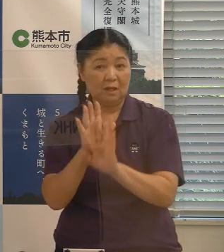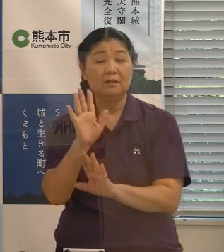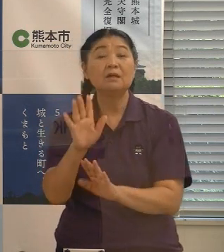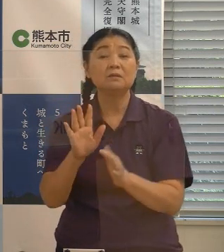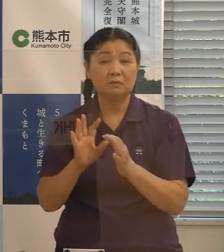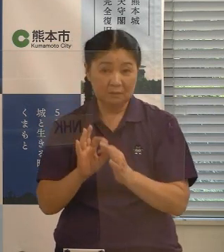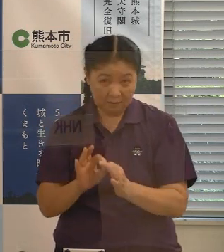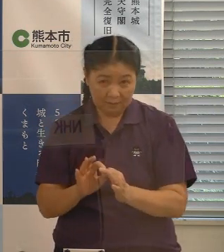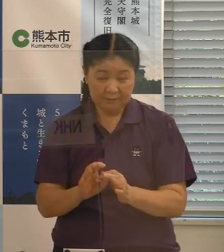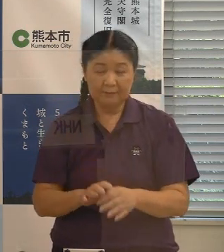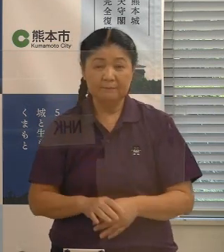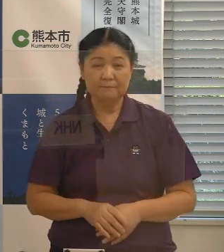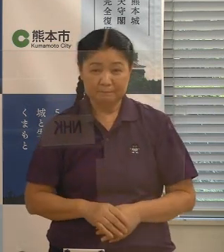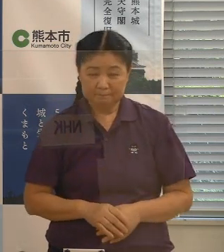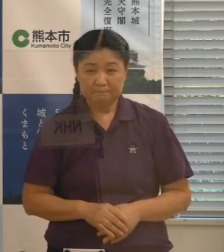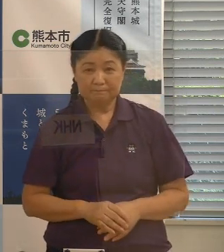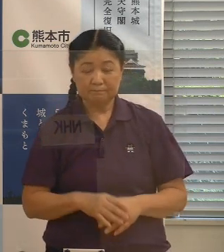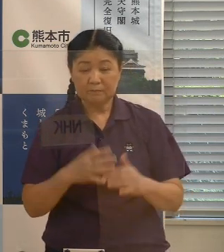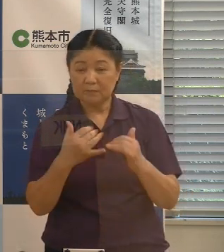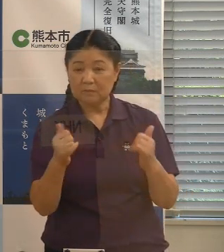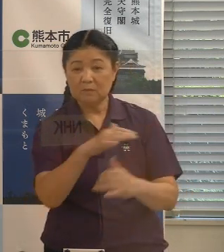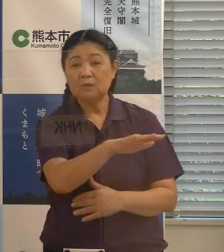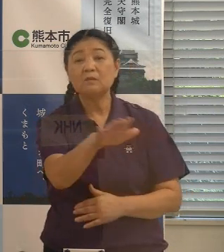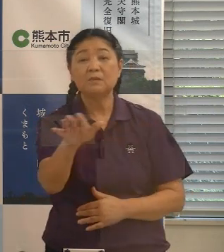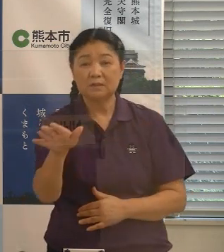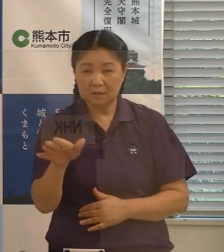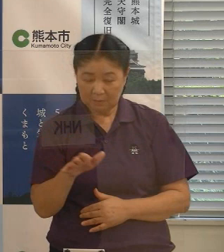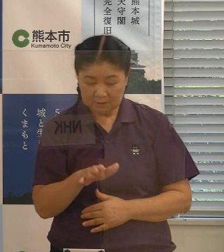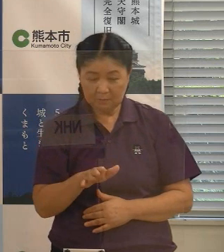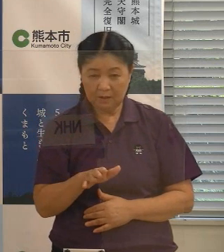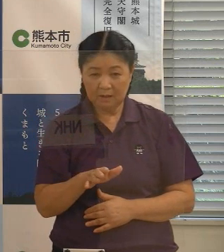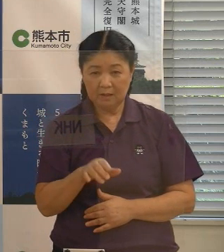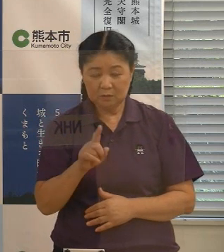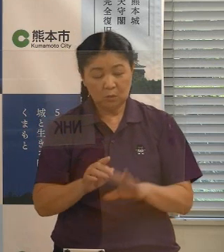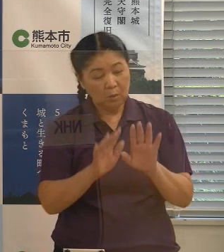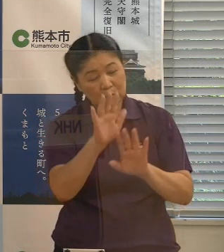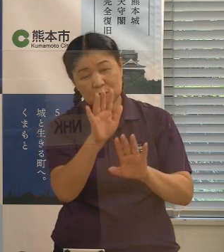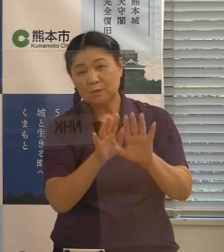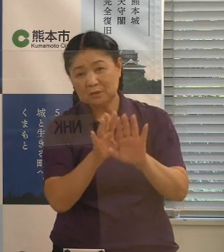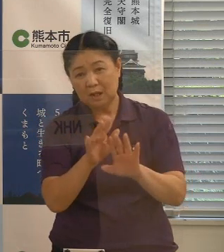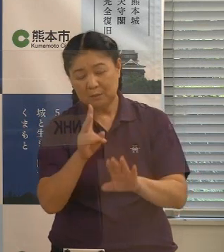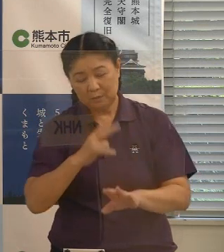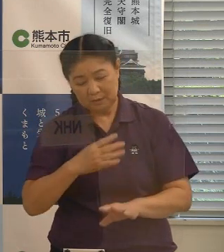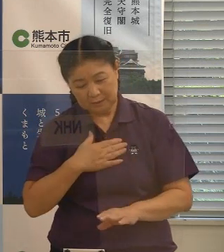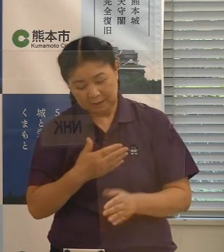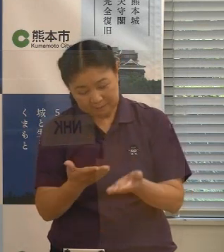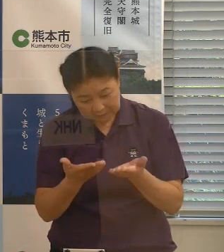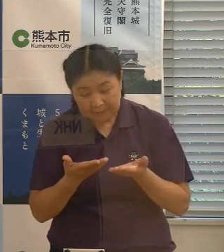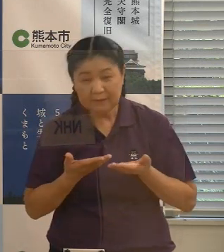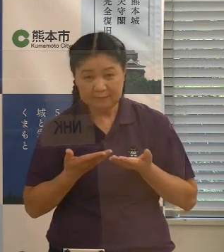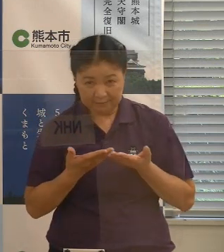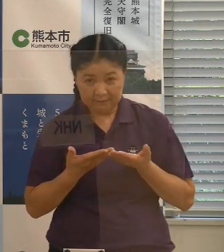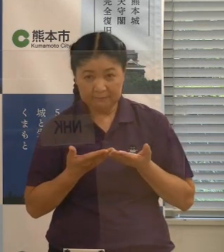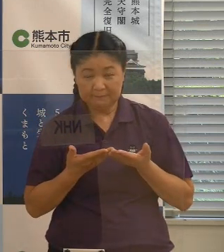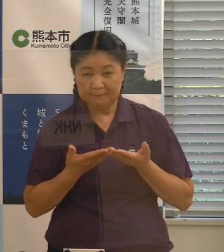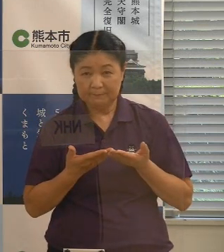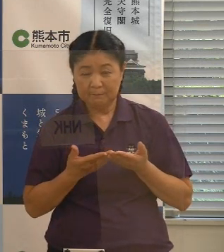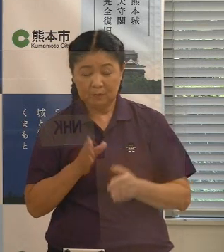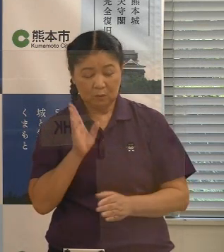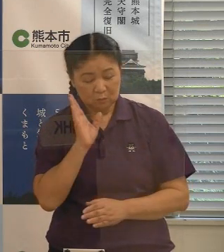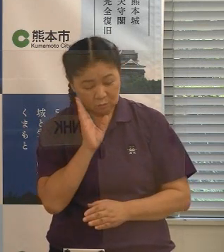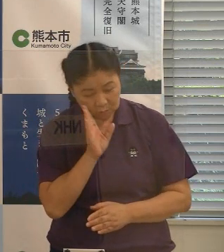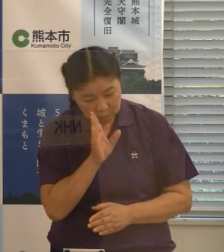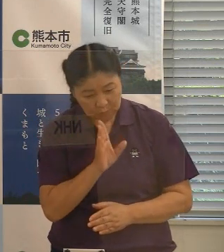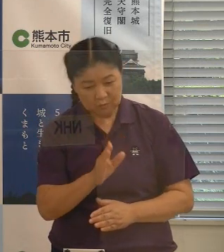生じる可能性があります。市民の皆様にはこうした状況をご理解いただきますとともに、スムー